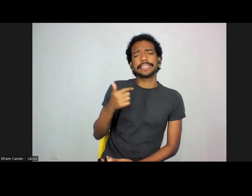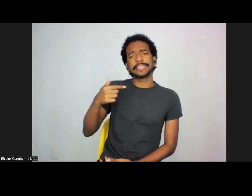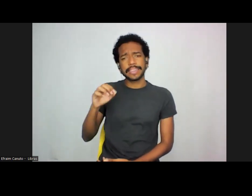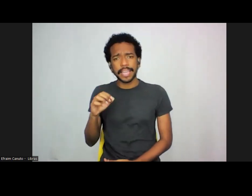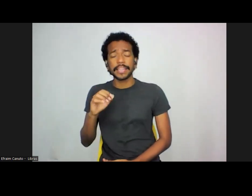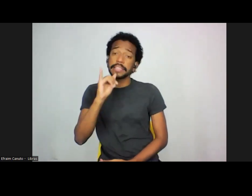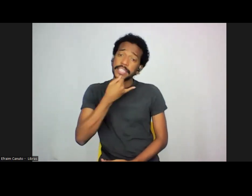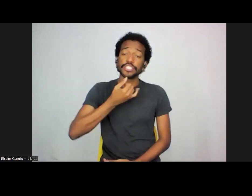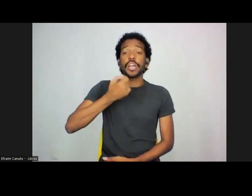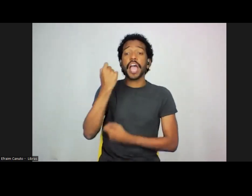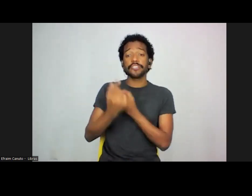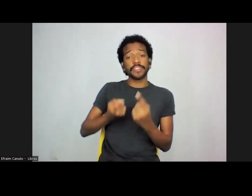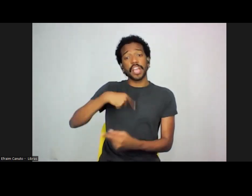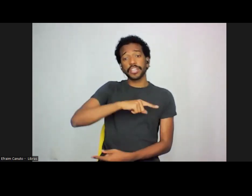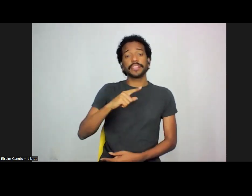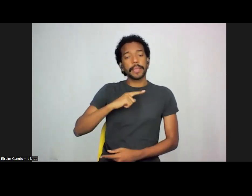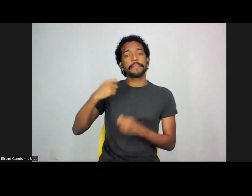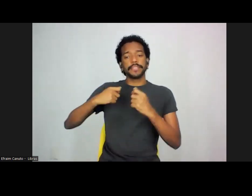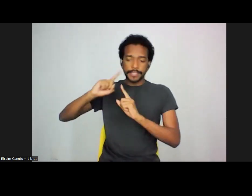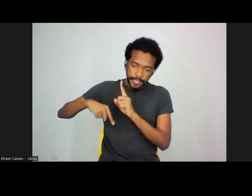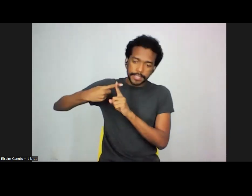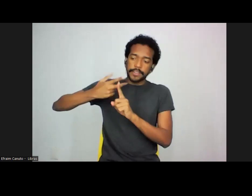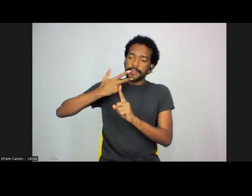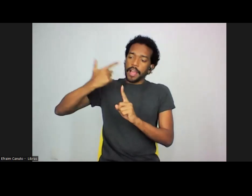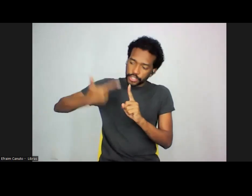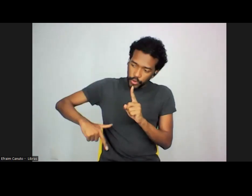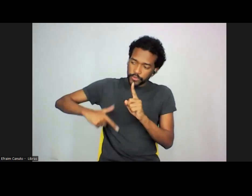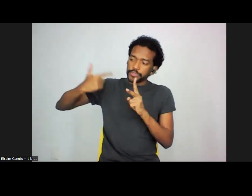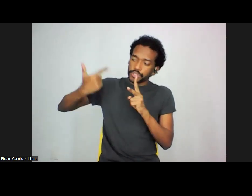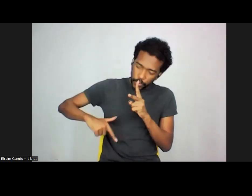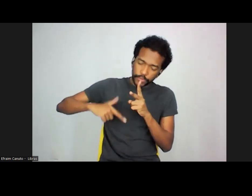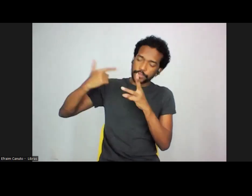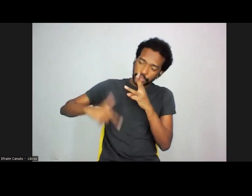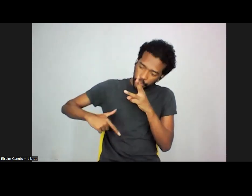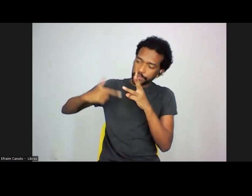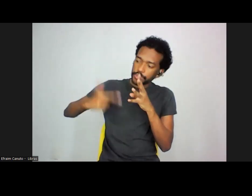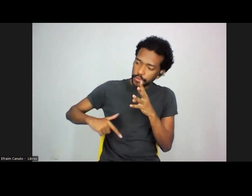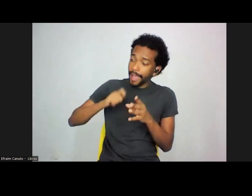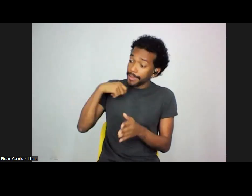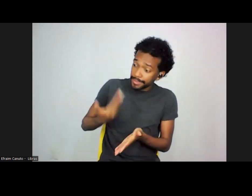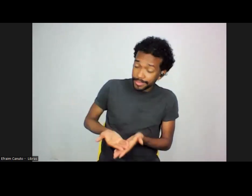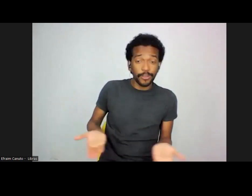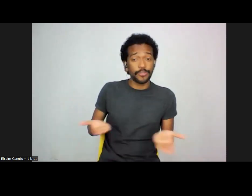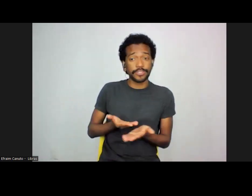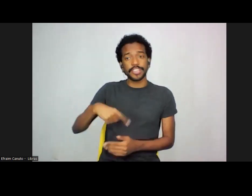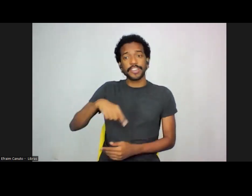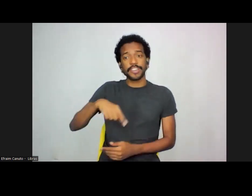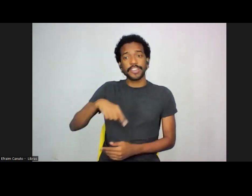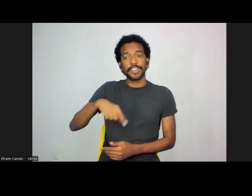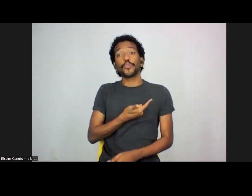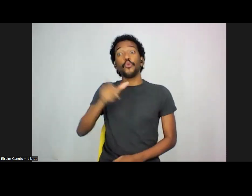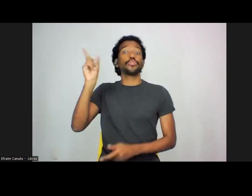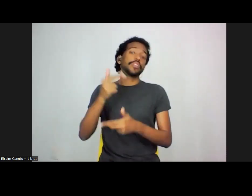e é triste que a gente tenha que reforçar algumas questões ainda hoje, ao invés da gente estar falando sobre outras